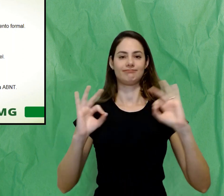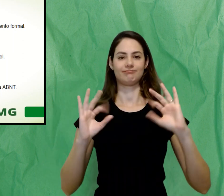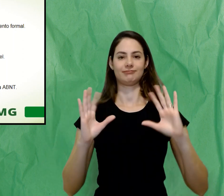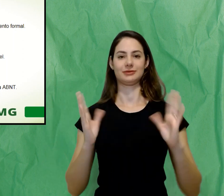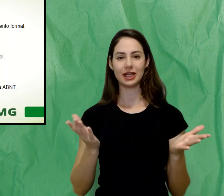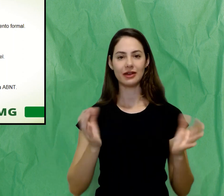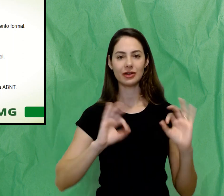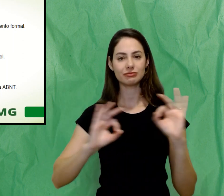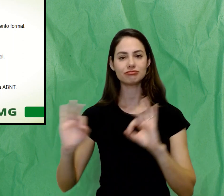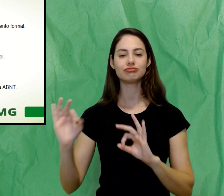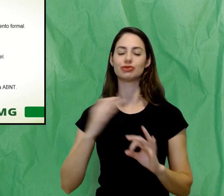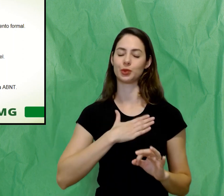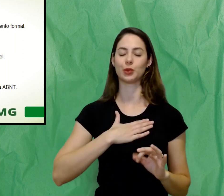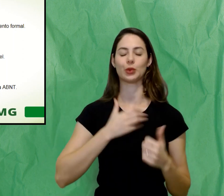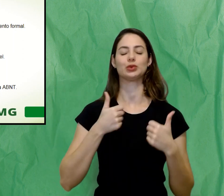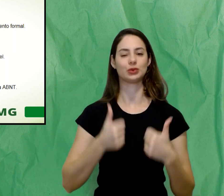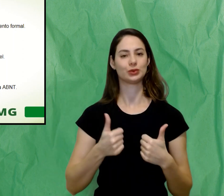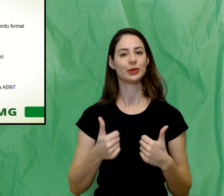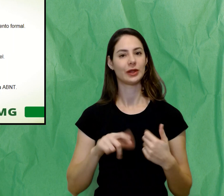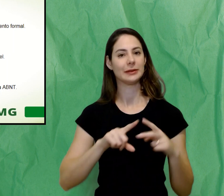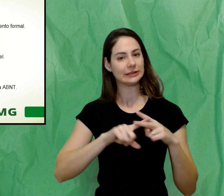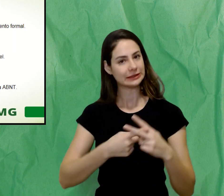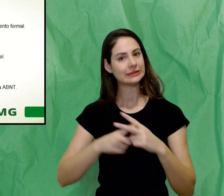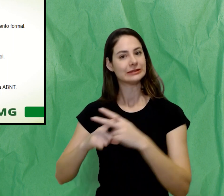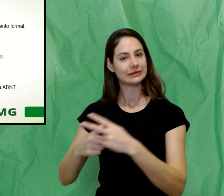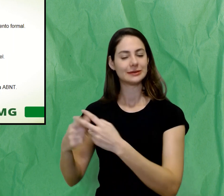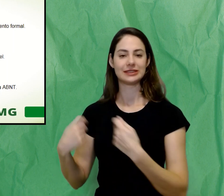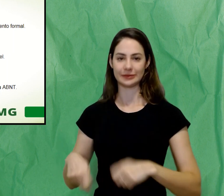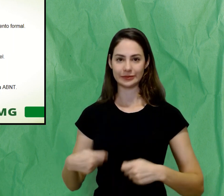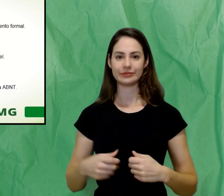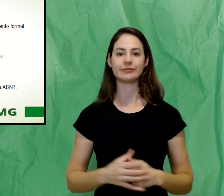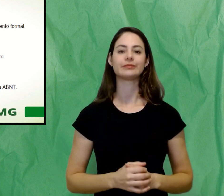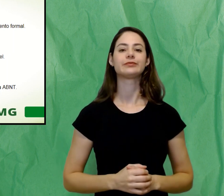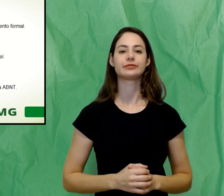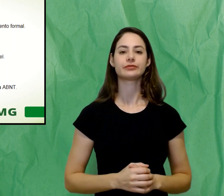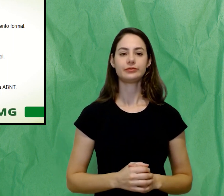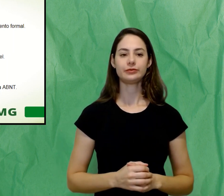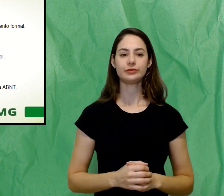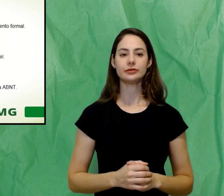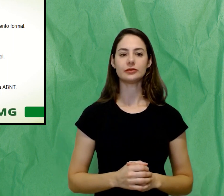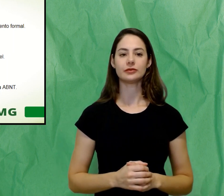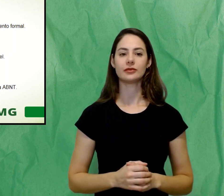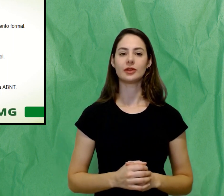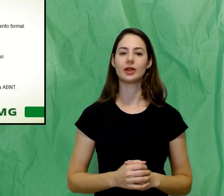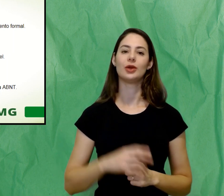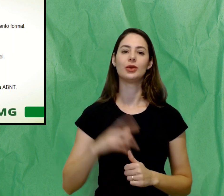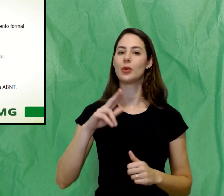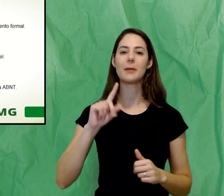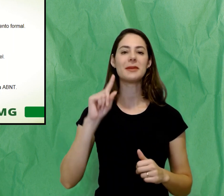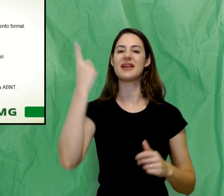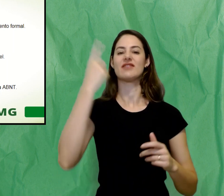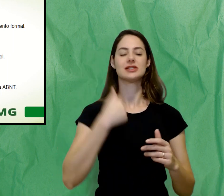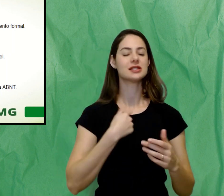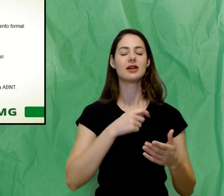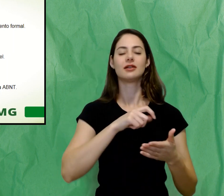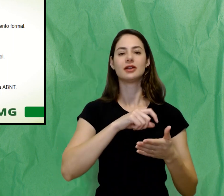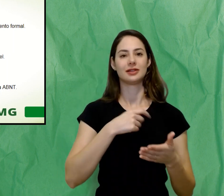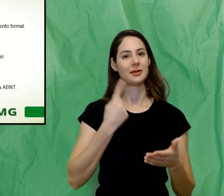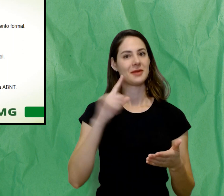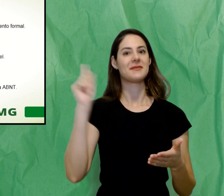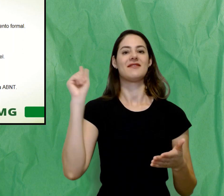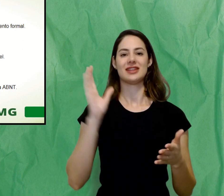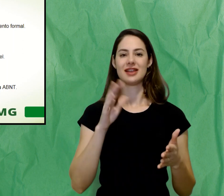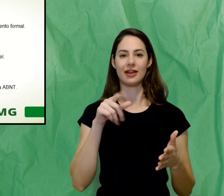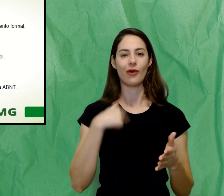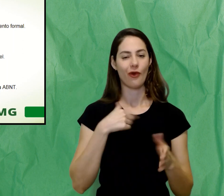mínimo, desejado por nós, né? Nunca se dê satisfeito numa primeira redação, tá? Esse é um conselho que eu